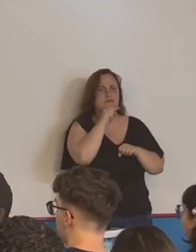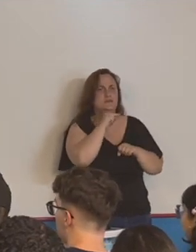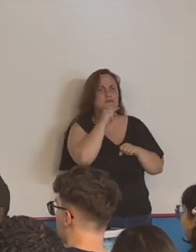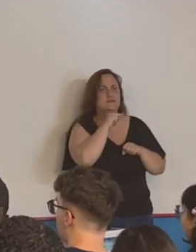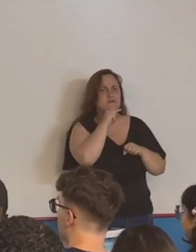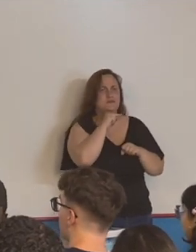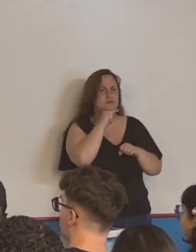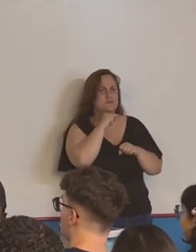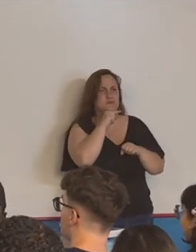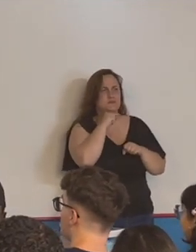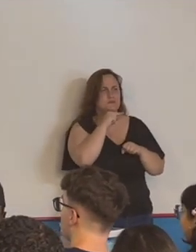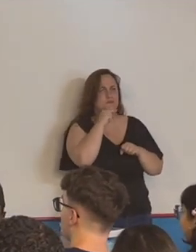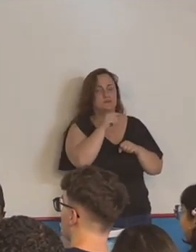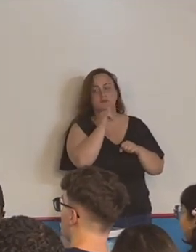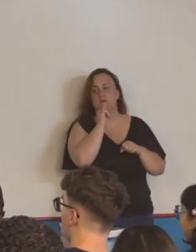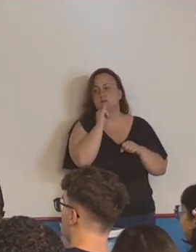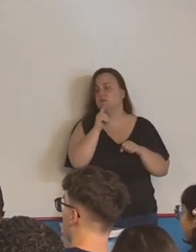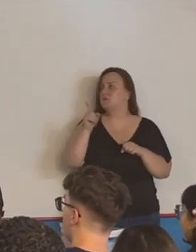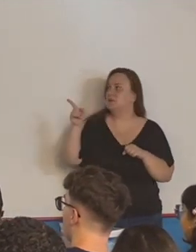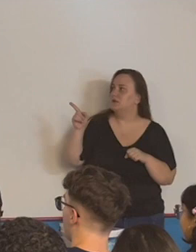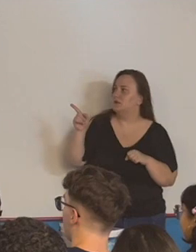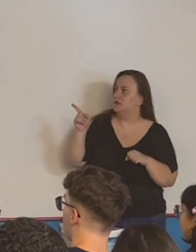essa pintura aqui,